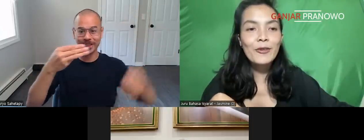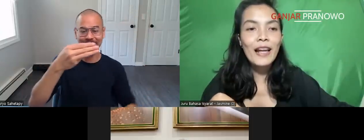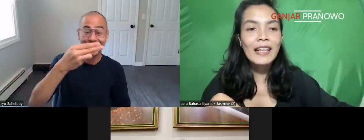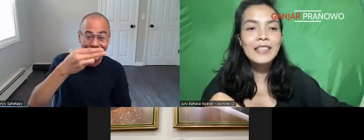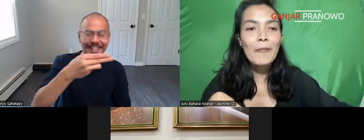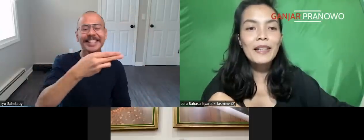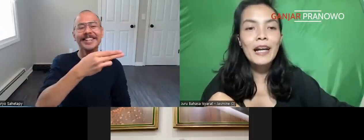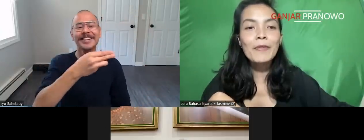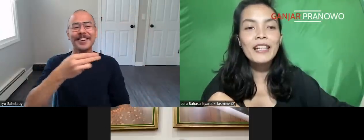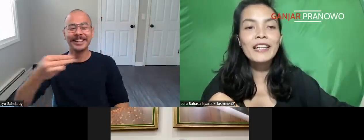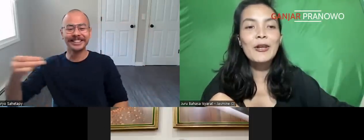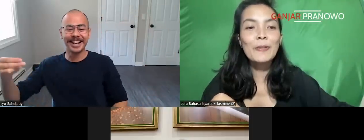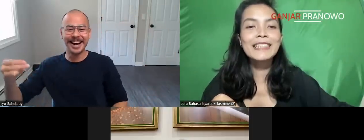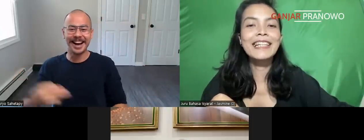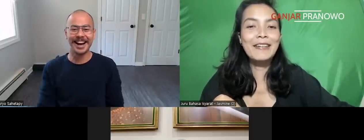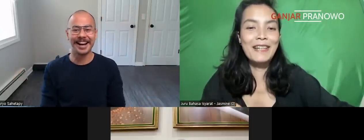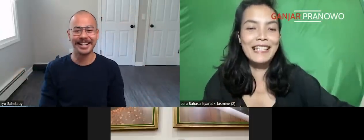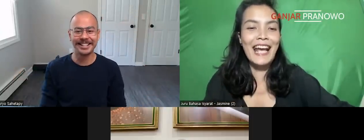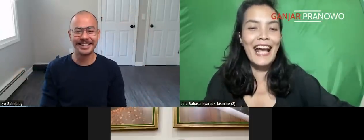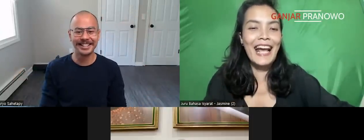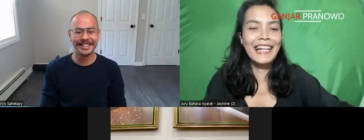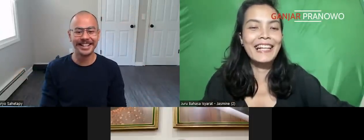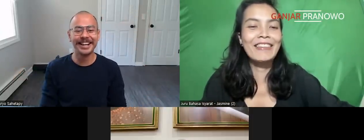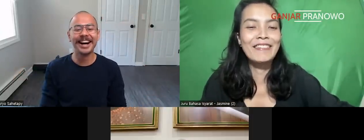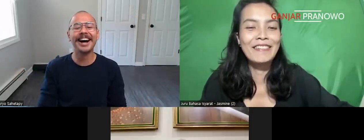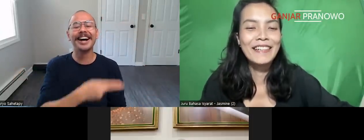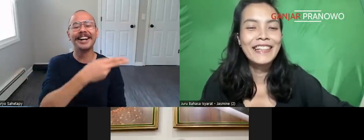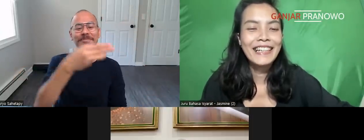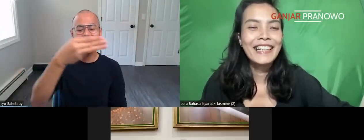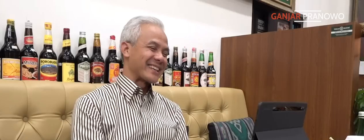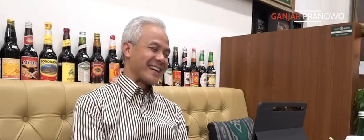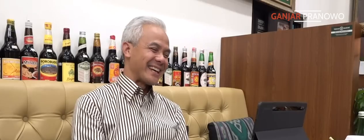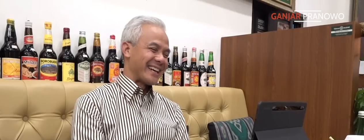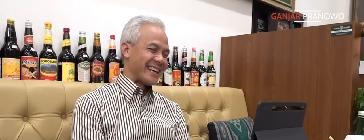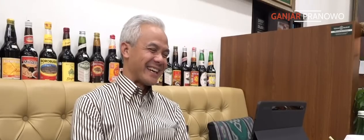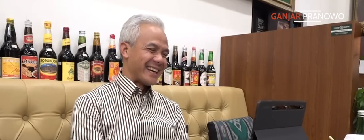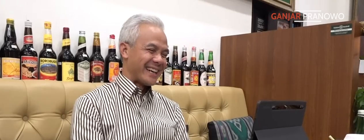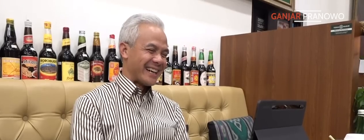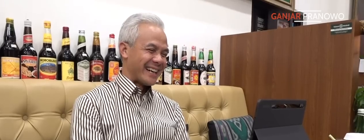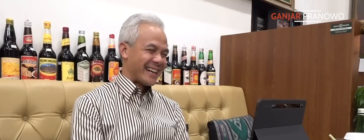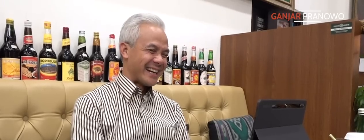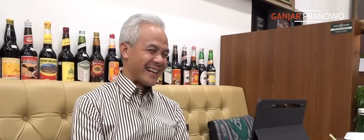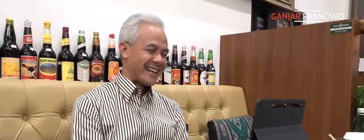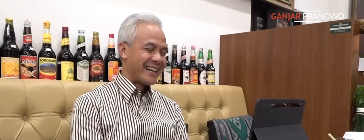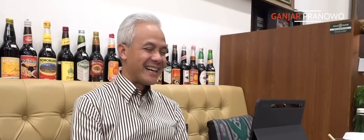kayak gitu Nah setelah Merdeka benderanya dirobek jadi indonesiaek jadi tiga Jadi dua oke